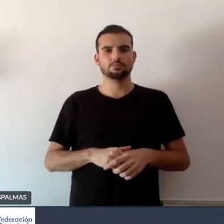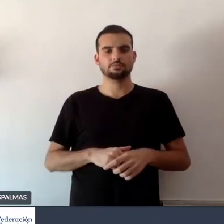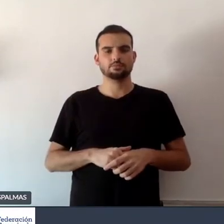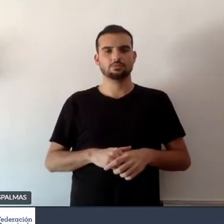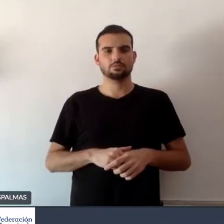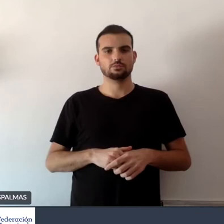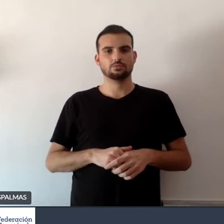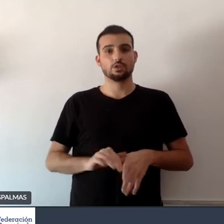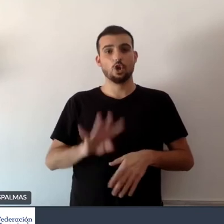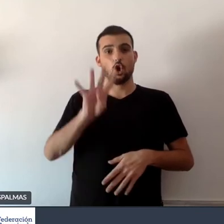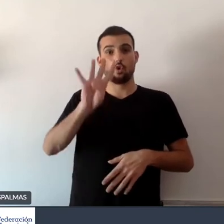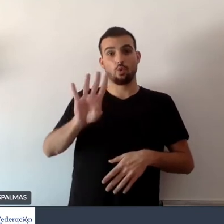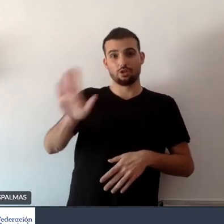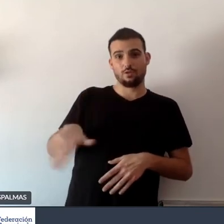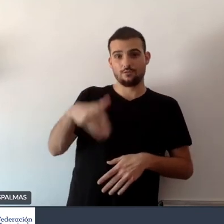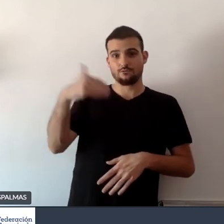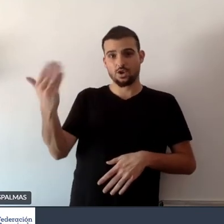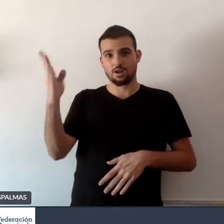4 exteriores, 1 interior.